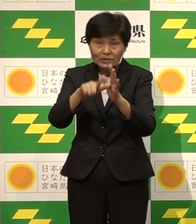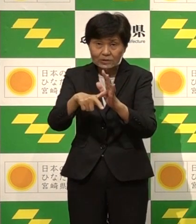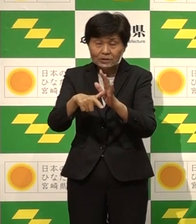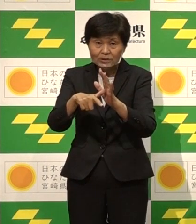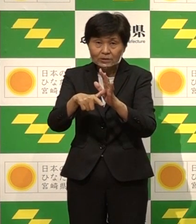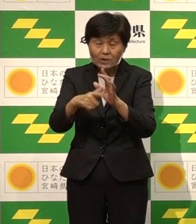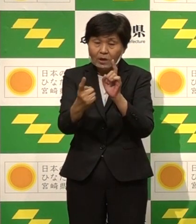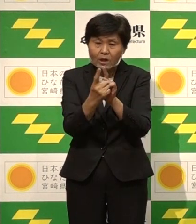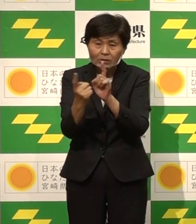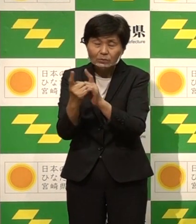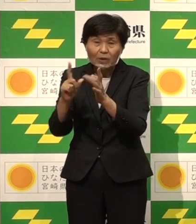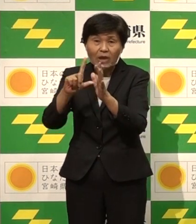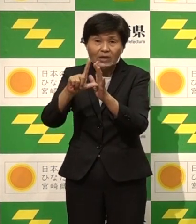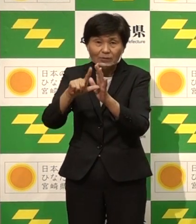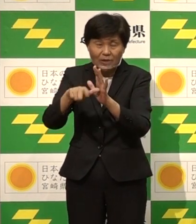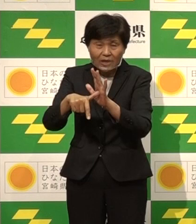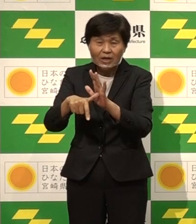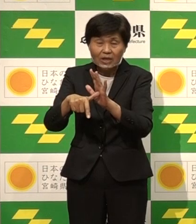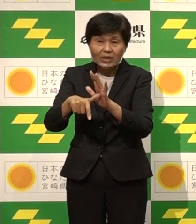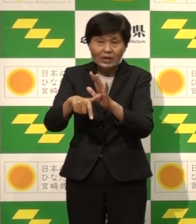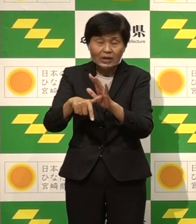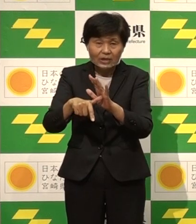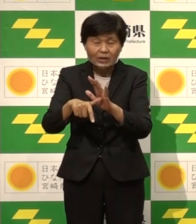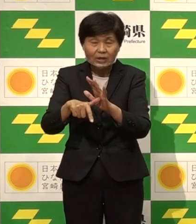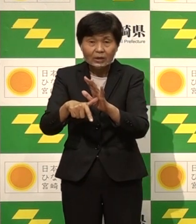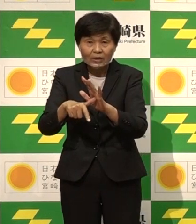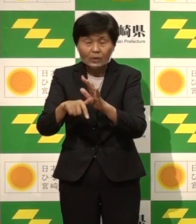の高い方と会われる場合にはですね、